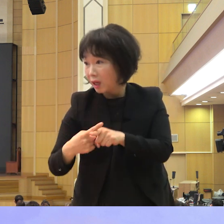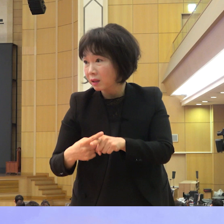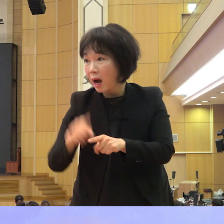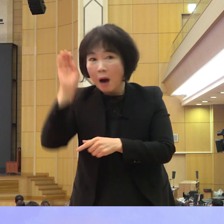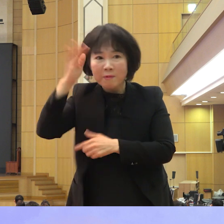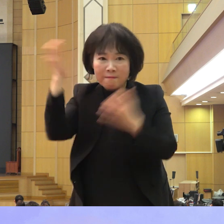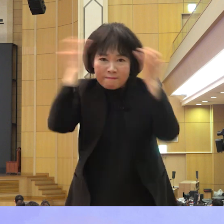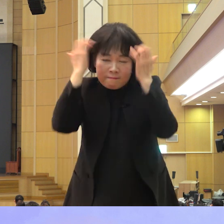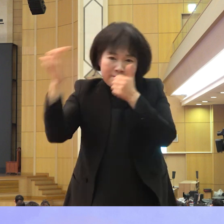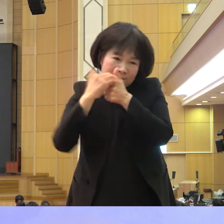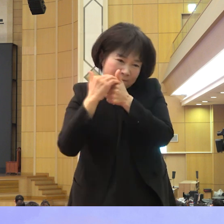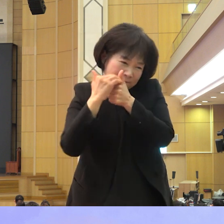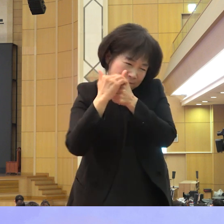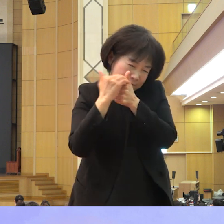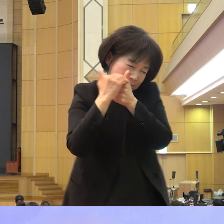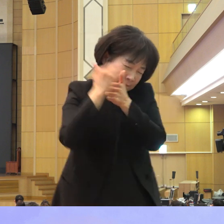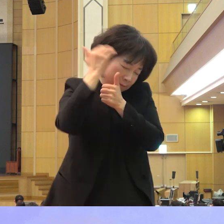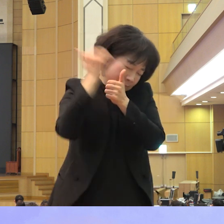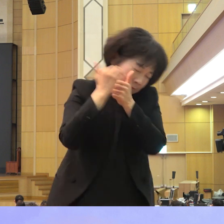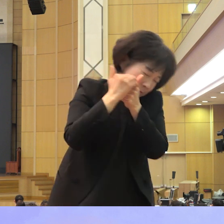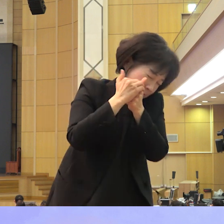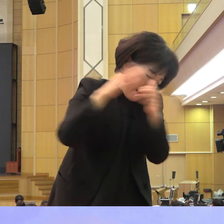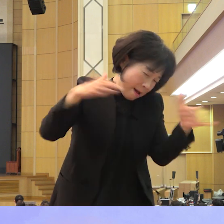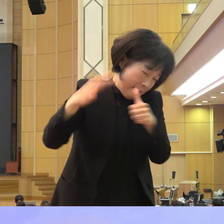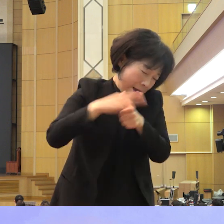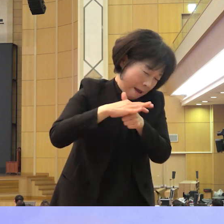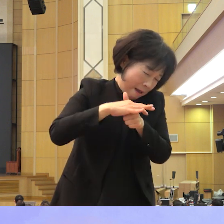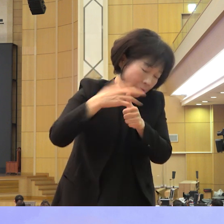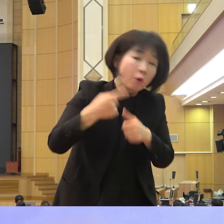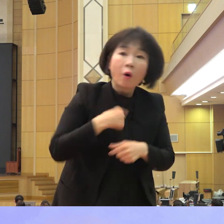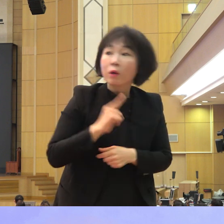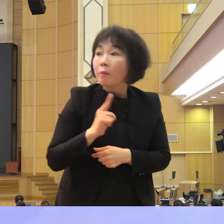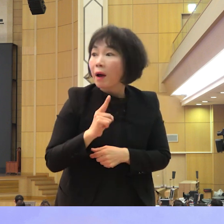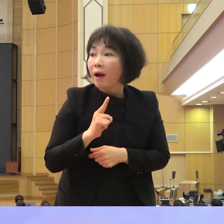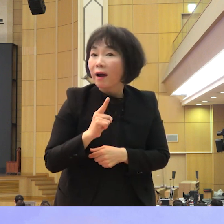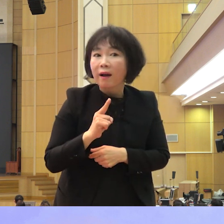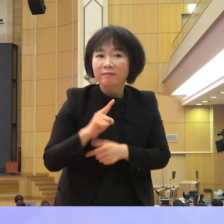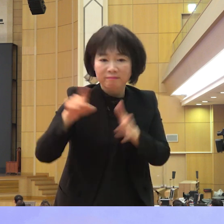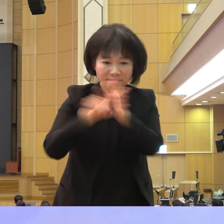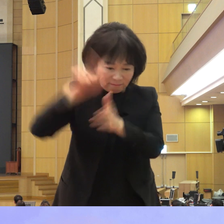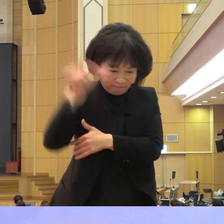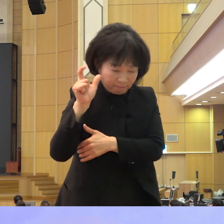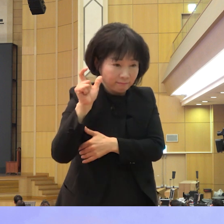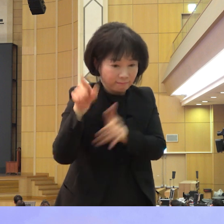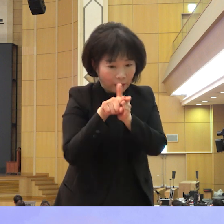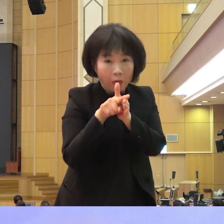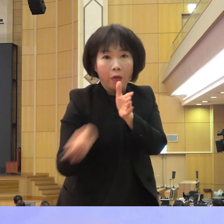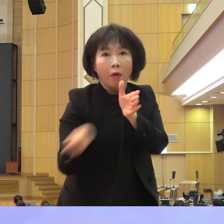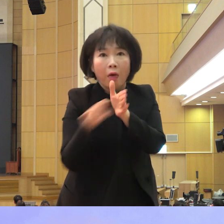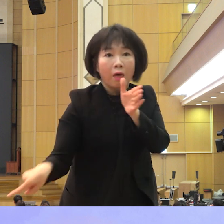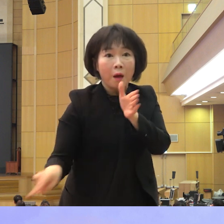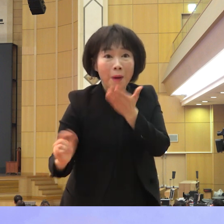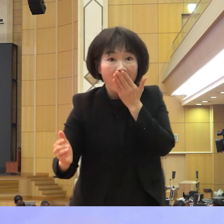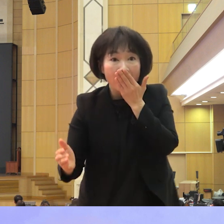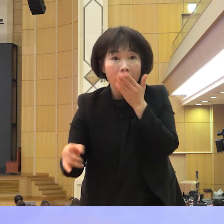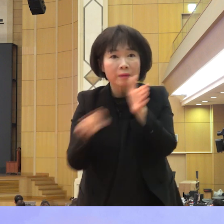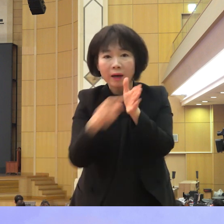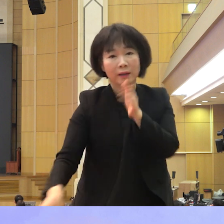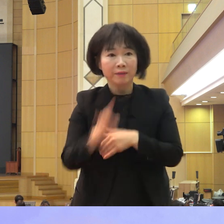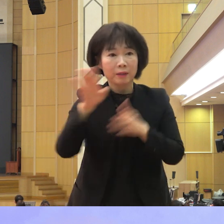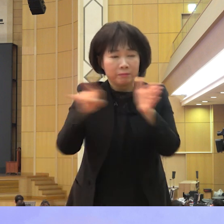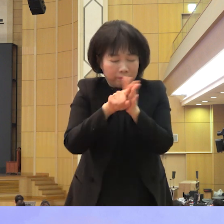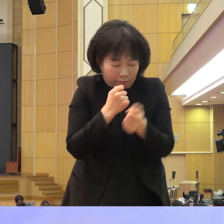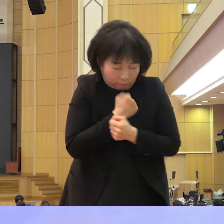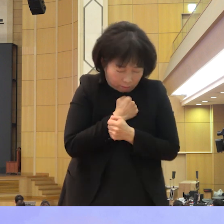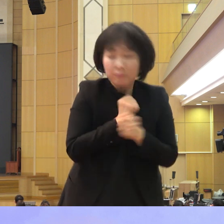환난의 바람이 불어온다 하더라도, 어떤 고난의 바람이 불어온다 하더라도 반석 위의 집처럼. 그래서 마태복음 16장 17절에 예수님이